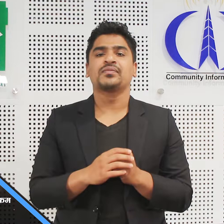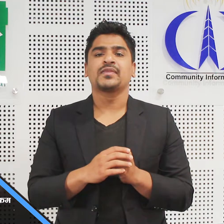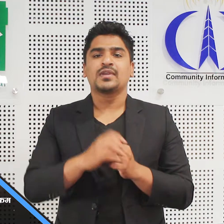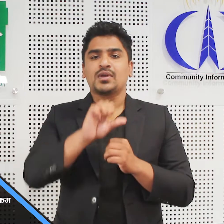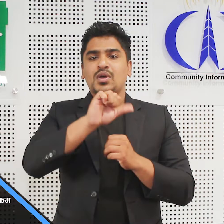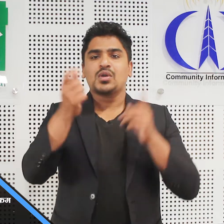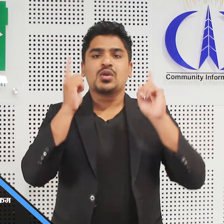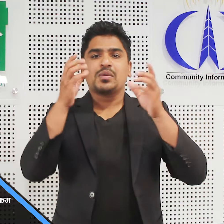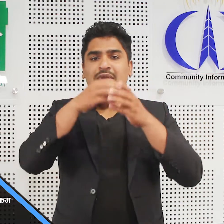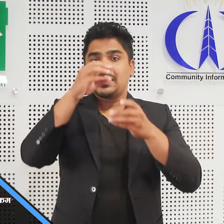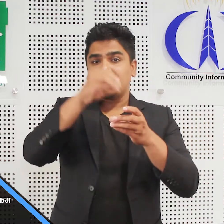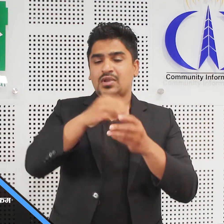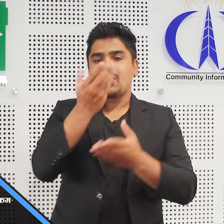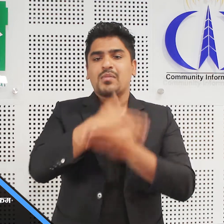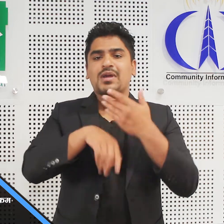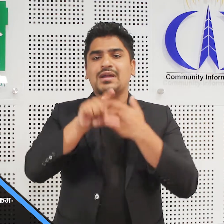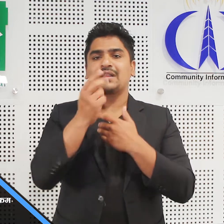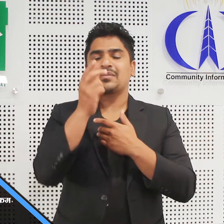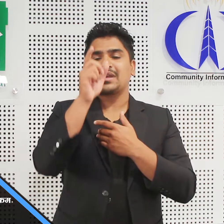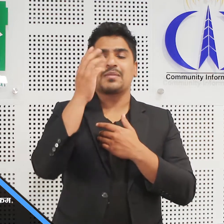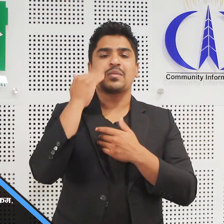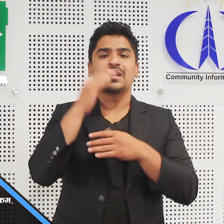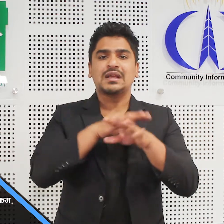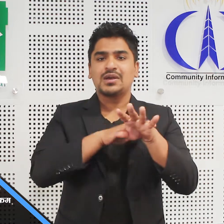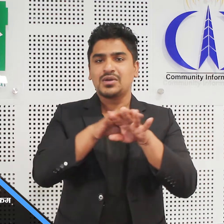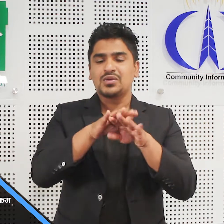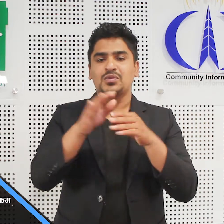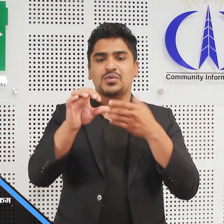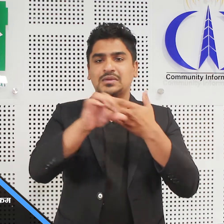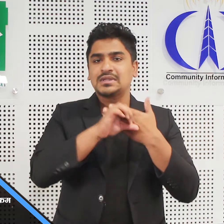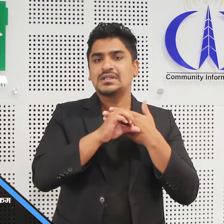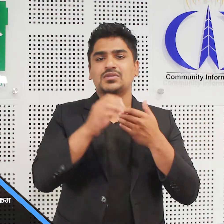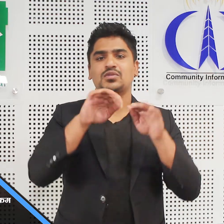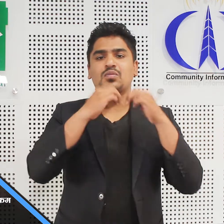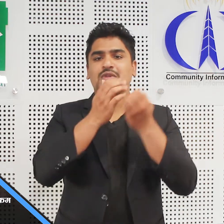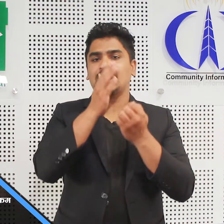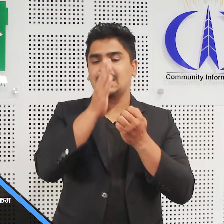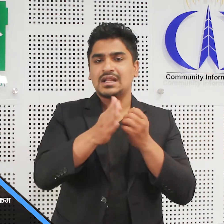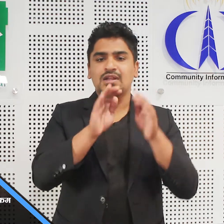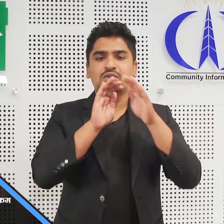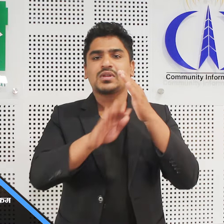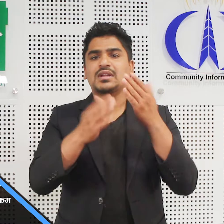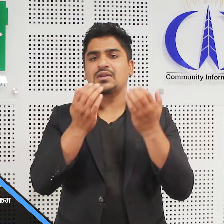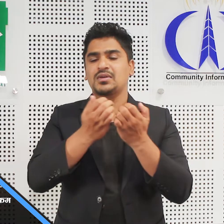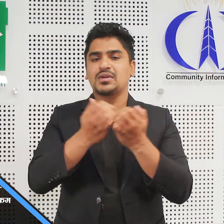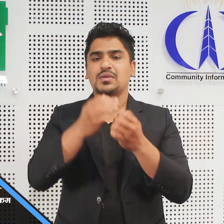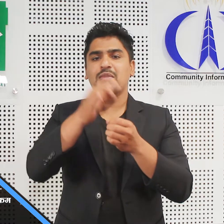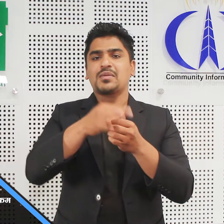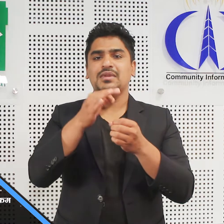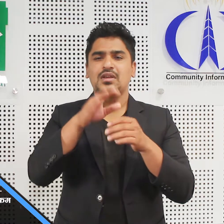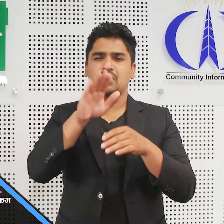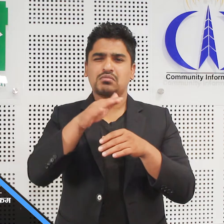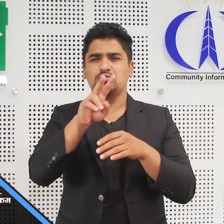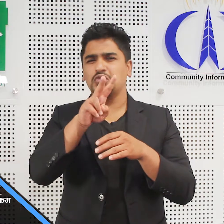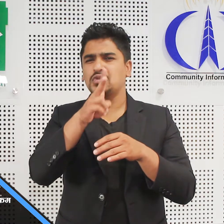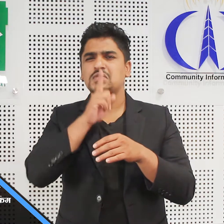नगरपालिका भित्रका अपाङ्गता भएका महिला तथा सीमान्तकृत समुदायले सञ्चालन गरेको व्यवसाय करिब 2 वर्षमै प्रभावित